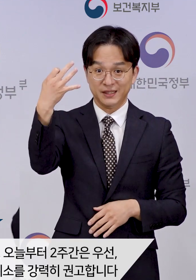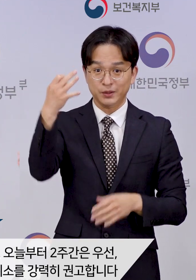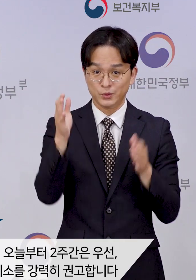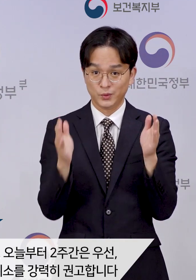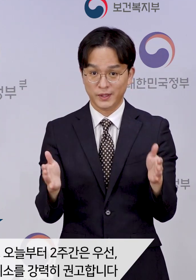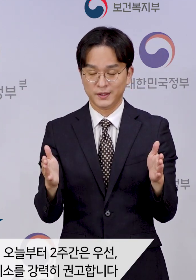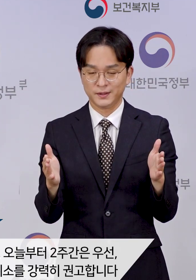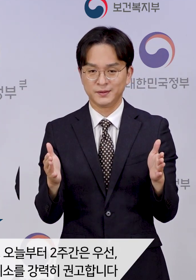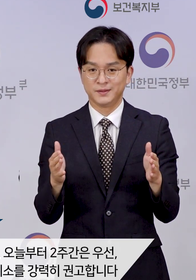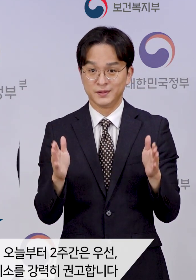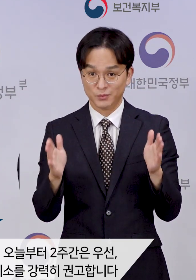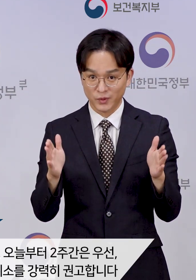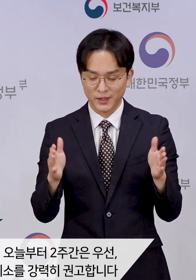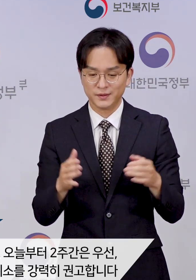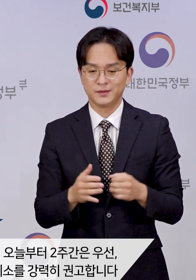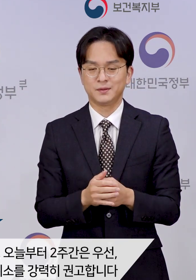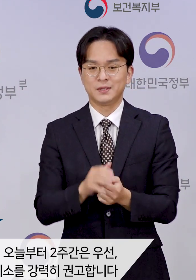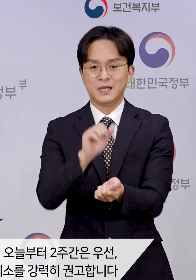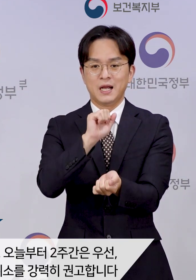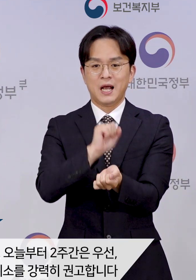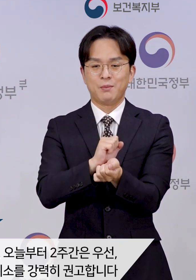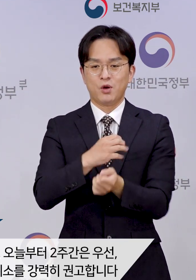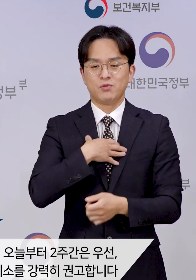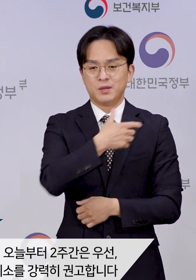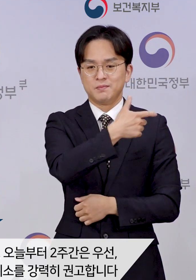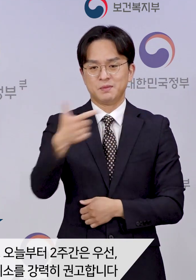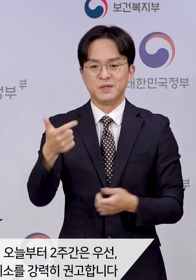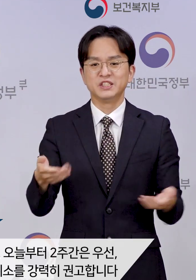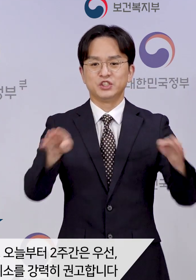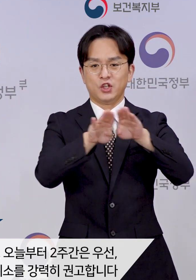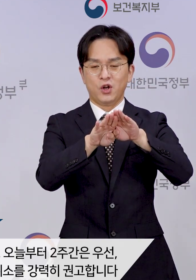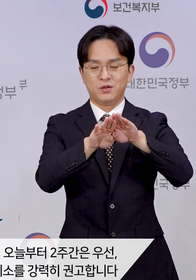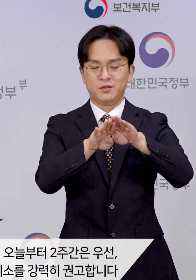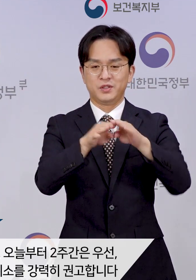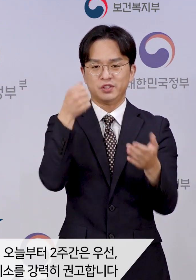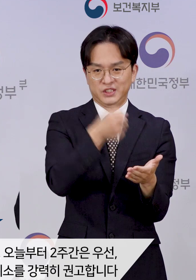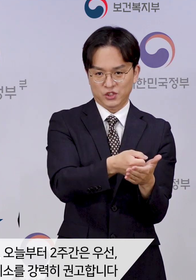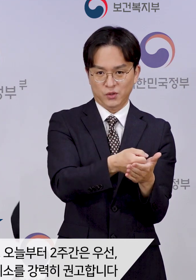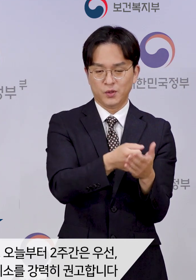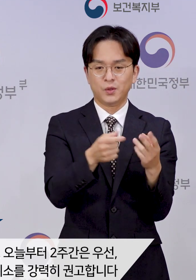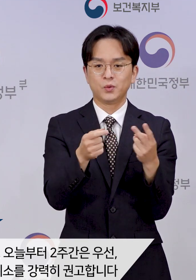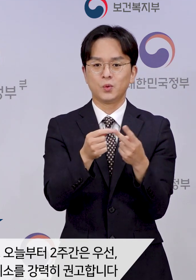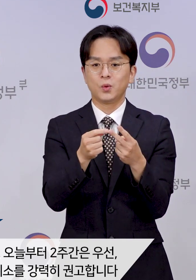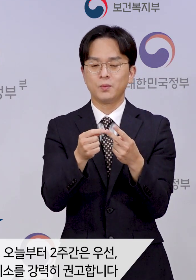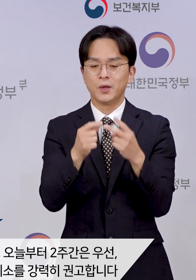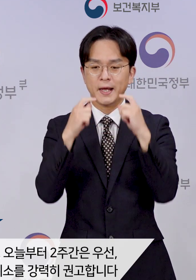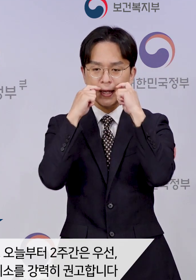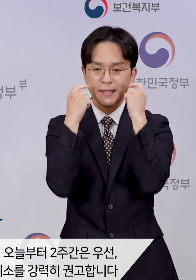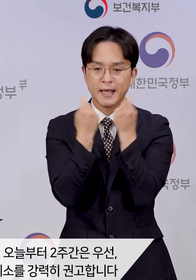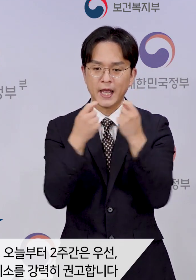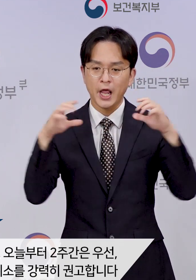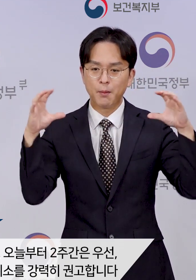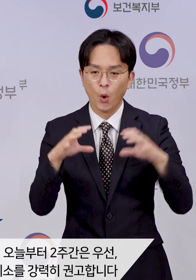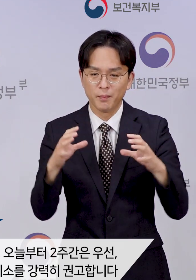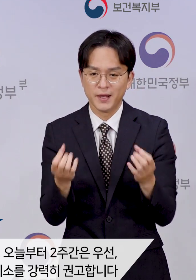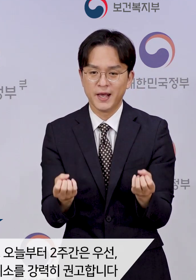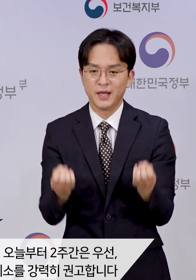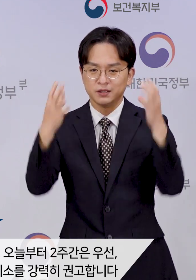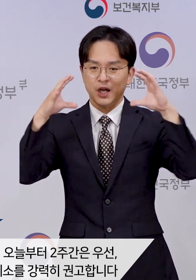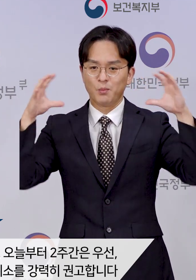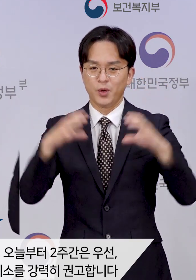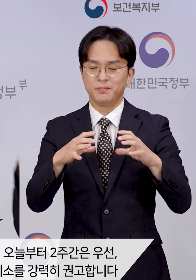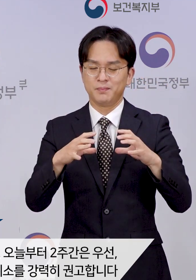2주간은 우선 방역수치 의무화 대상 시설을 확대하고 모임과 행사 등의 취소를 강력히